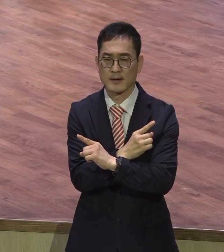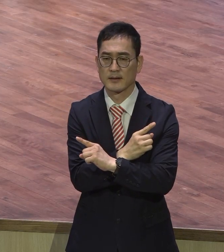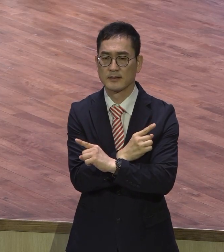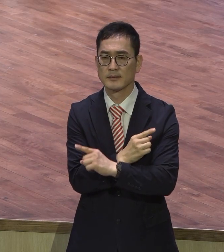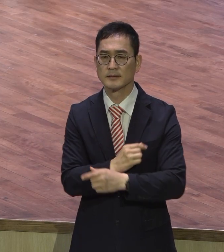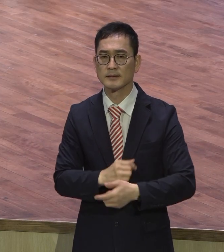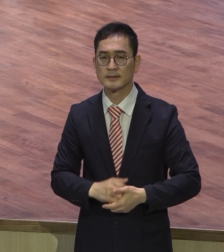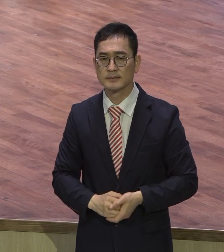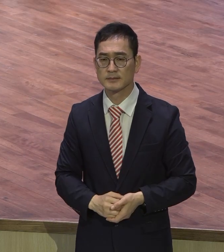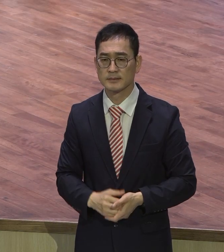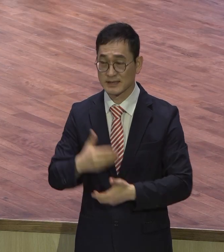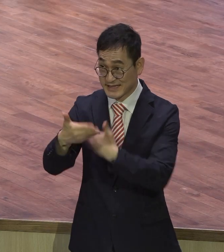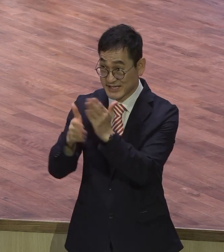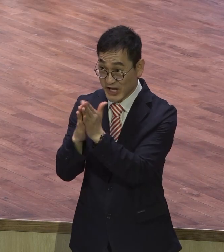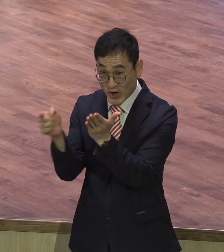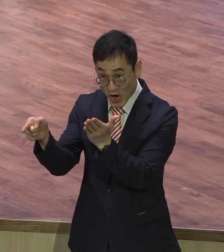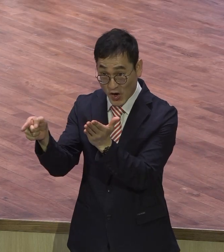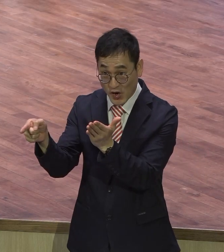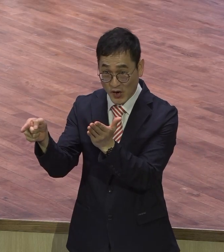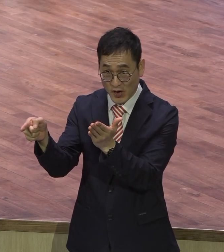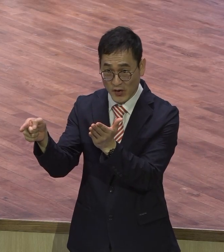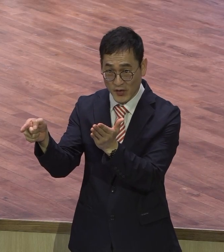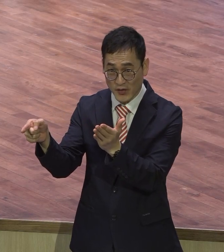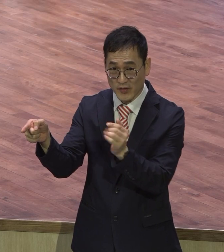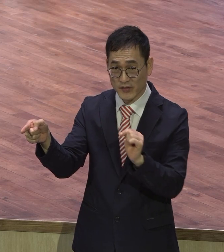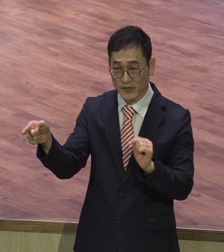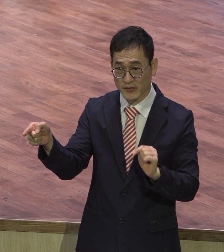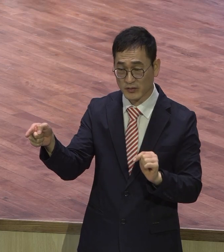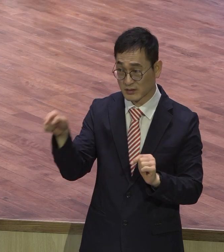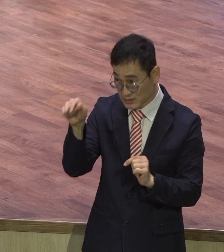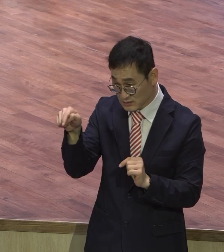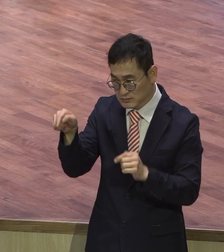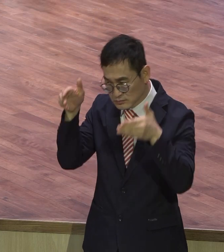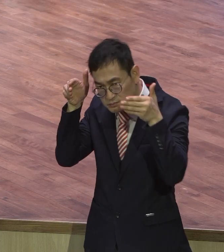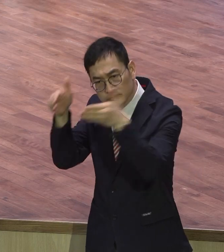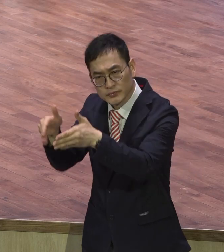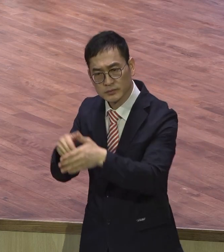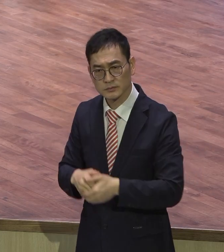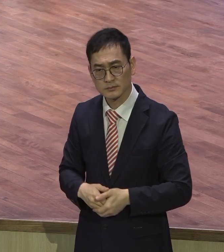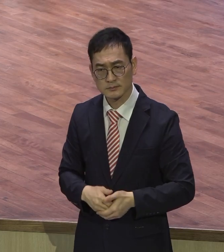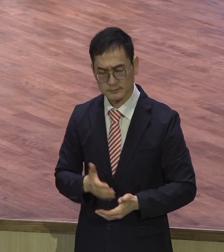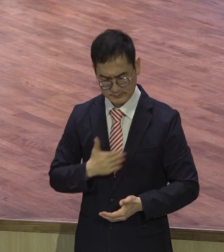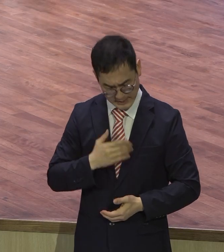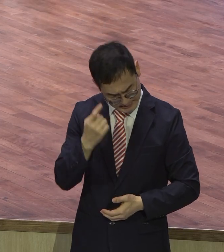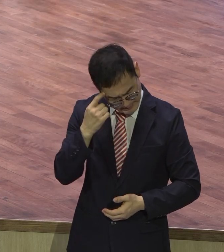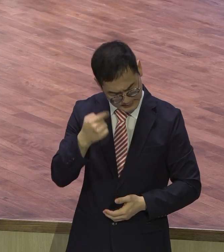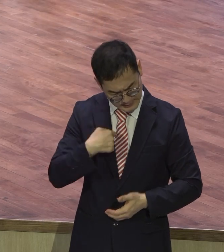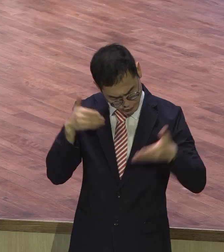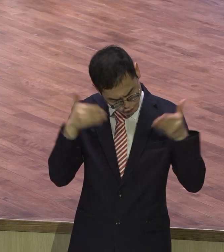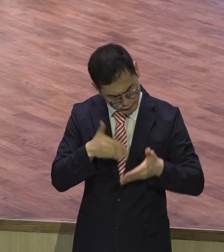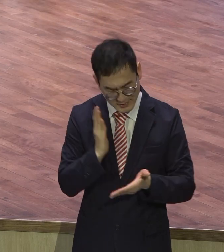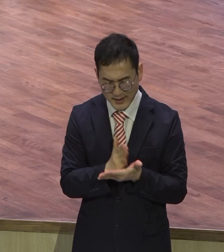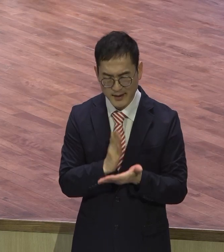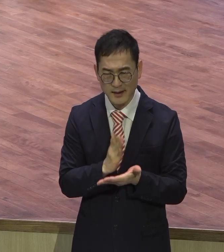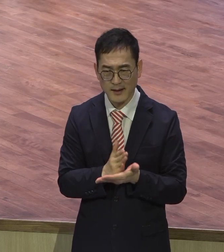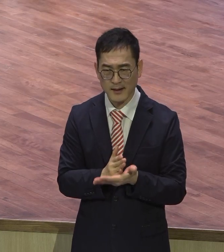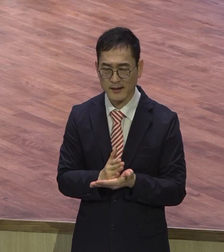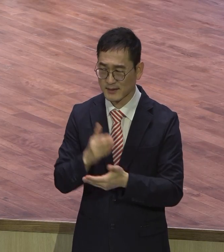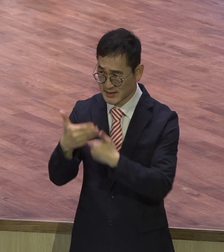솔라 스컬 펴라. 성경대로 돌아가라. 계속 성경이 뭐라고 말하냐. 너 고치 피울 거 없어. 성경이 뭐라고 말하냐.